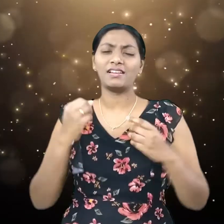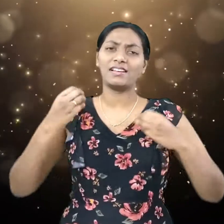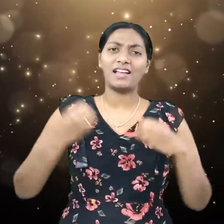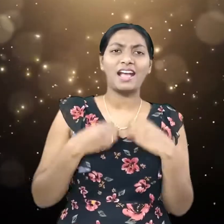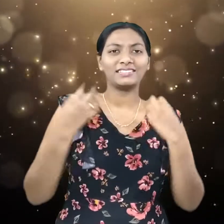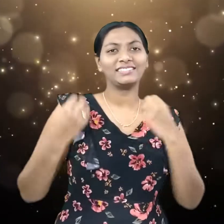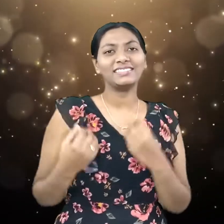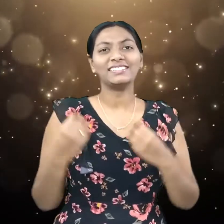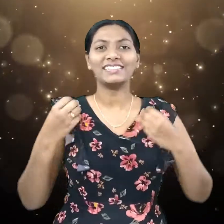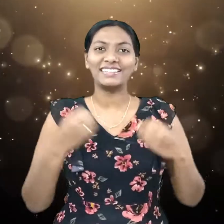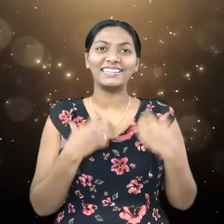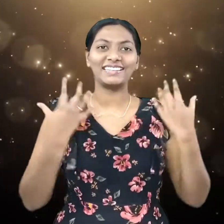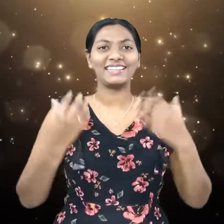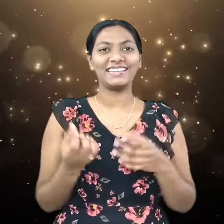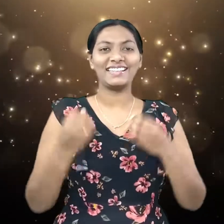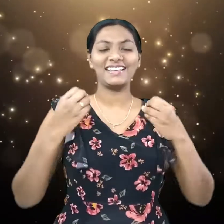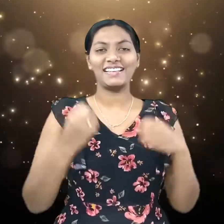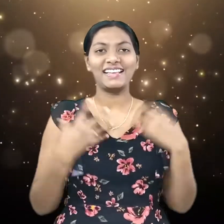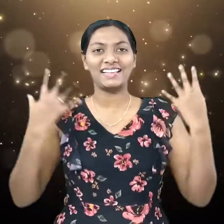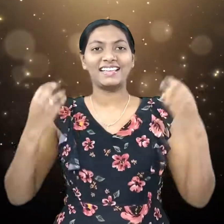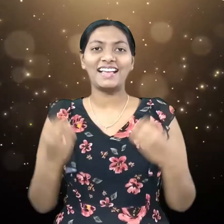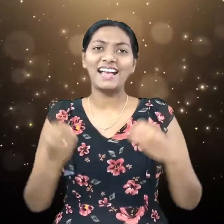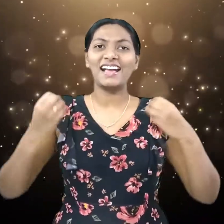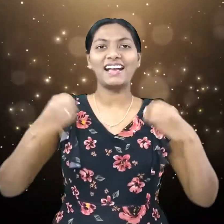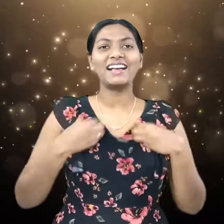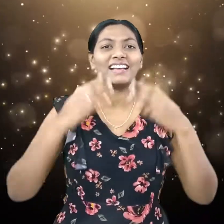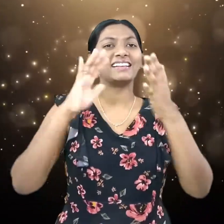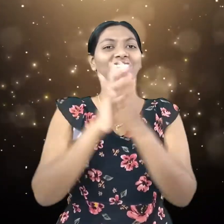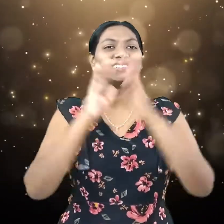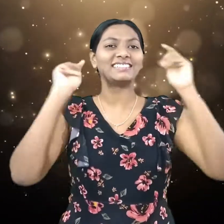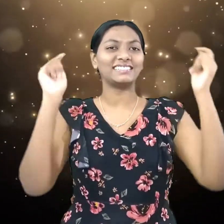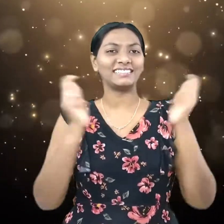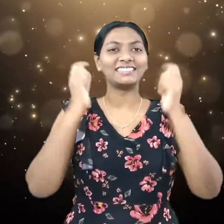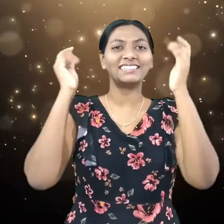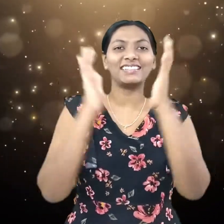उसमें आनंद मनाओ,